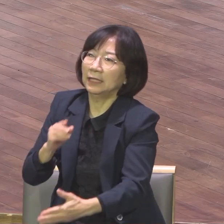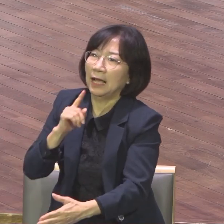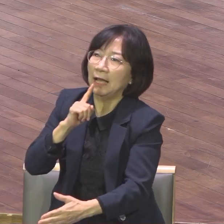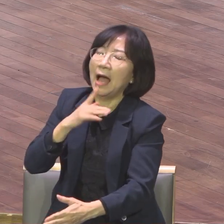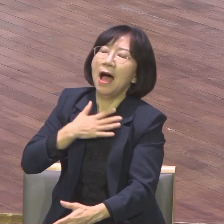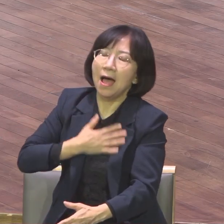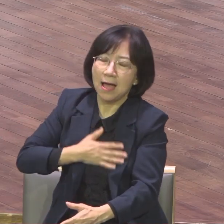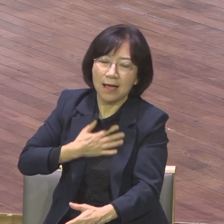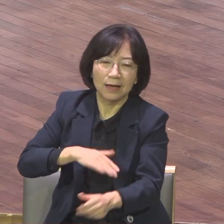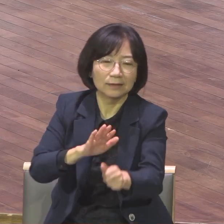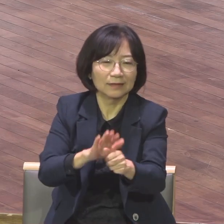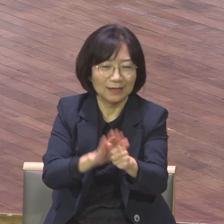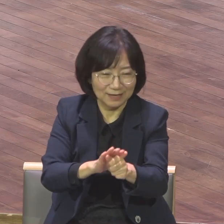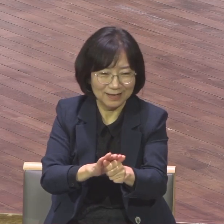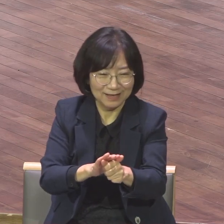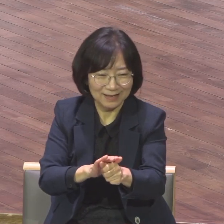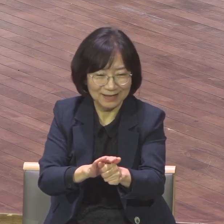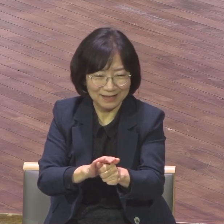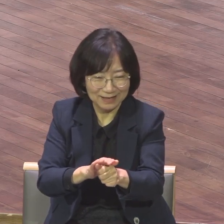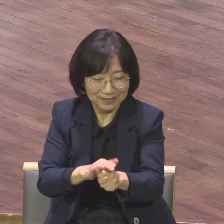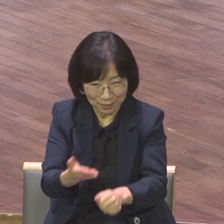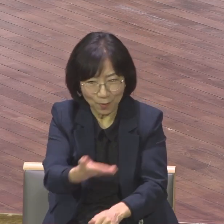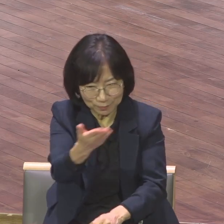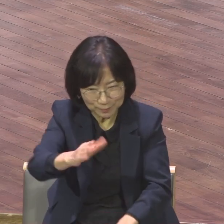여러분도 그렇게 하시기 바랍니다.